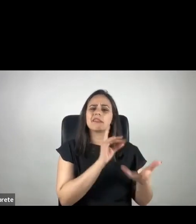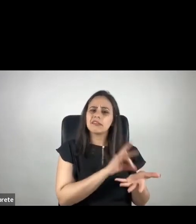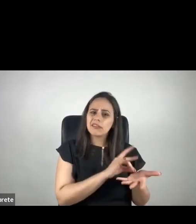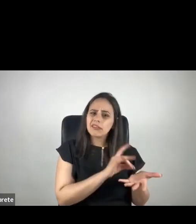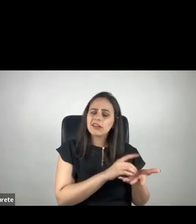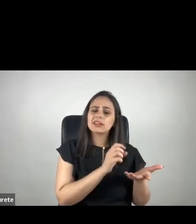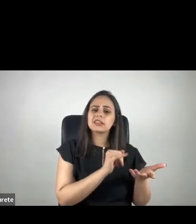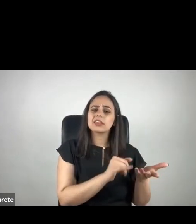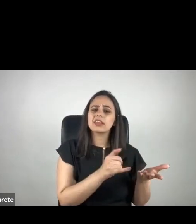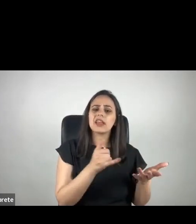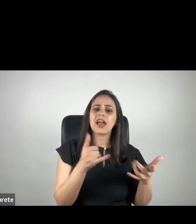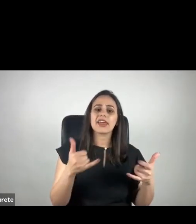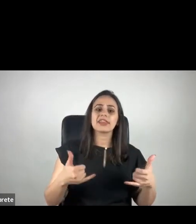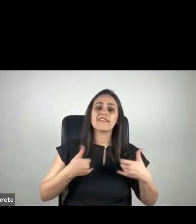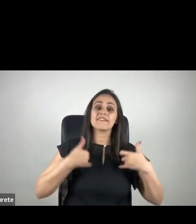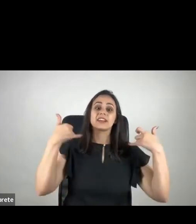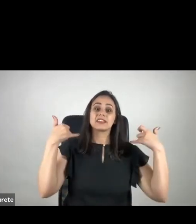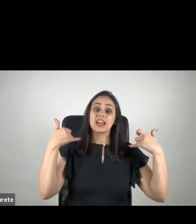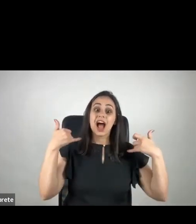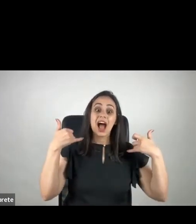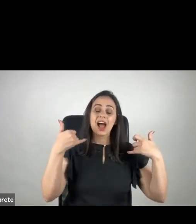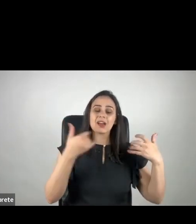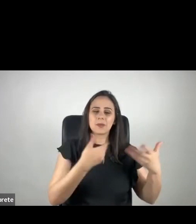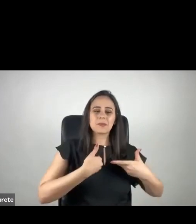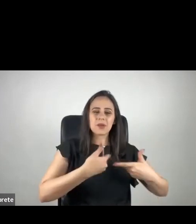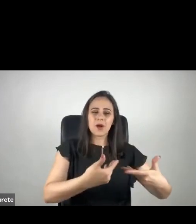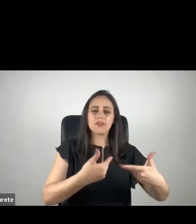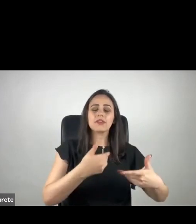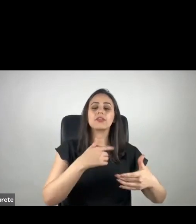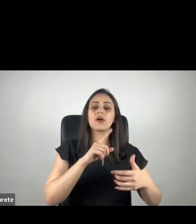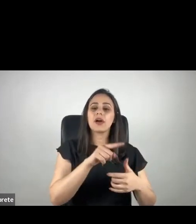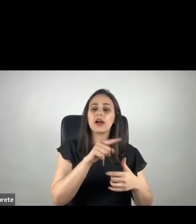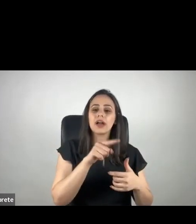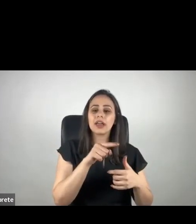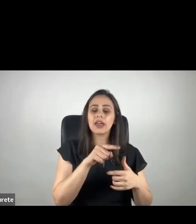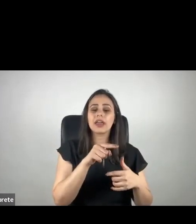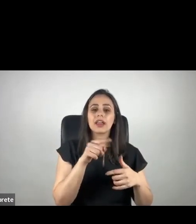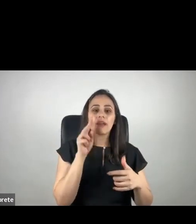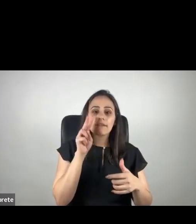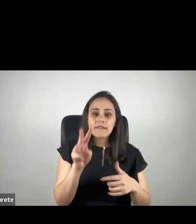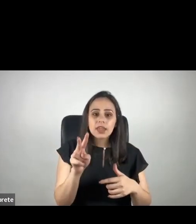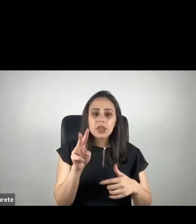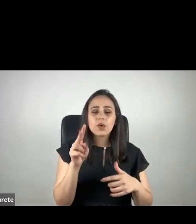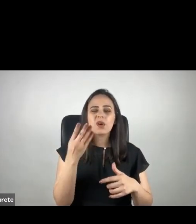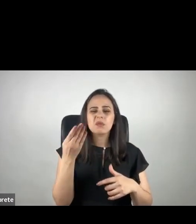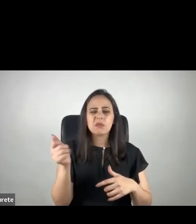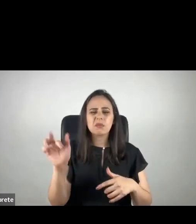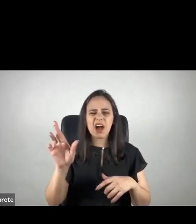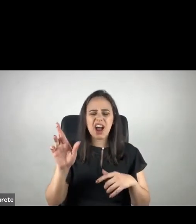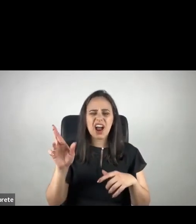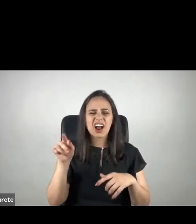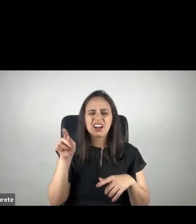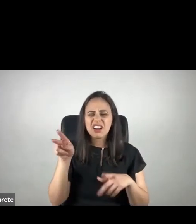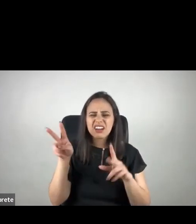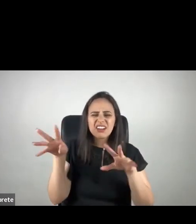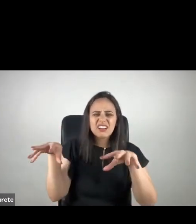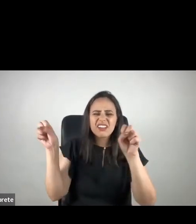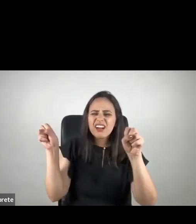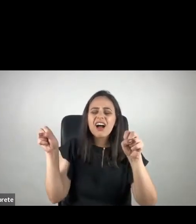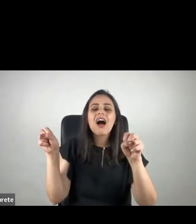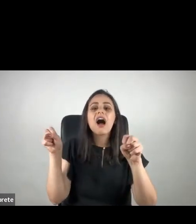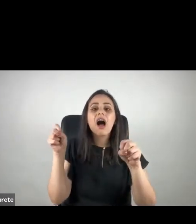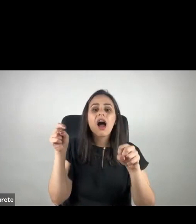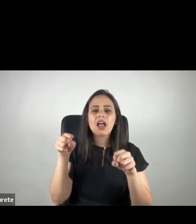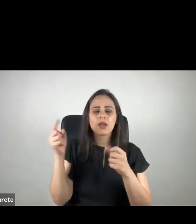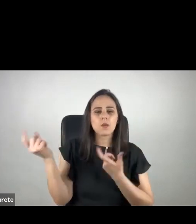de aniversário, a primeira coisa que ele foi fazer foi entrar no Instagram, viu que o bar era extremamente escuro e ele tem a